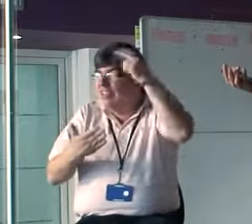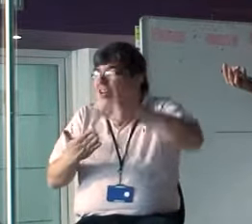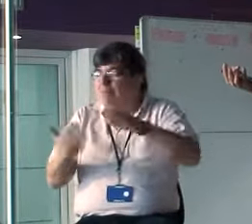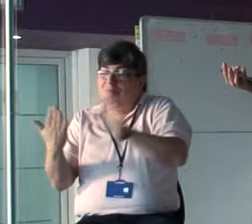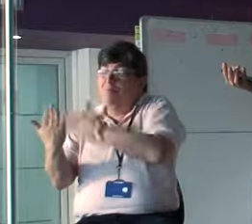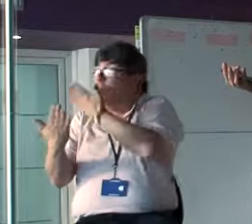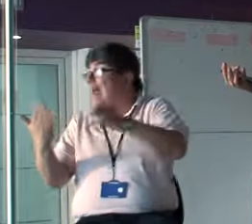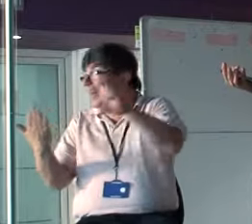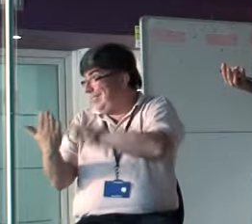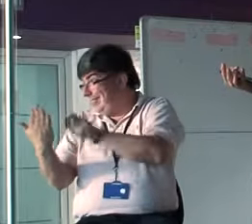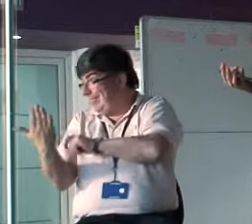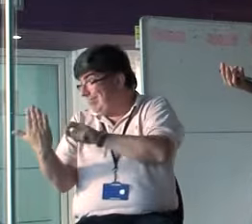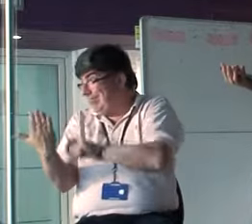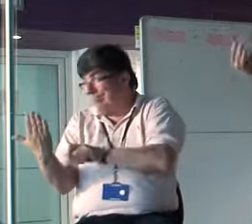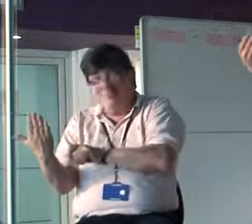poetisas,